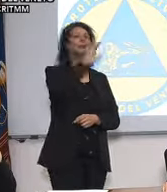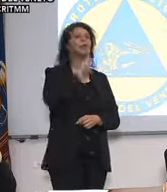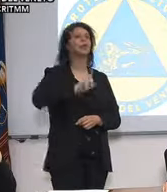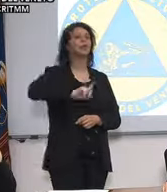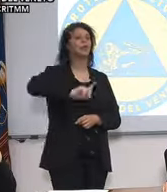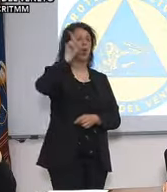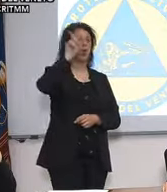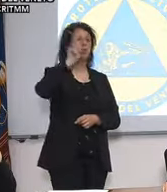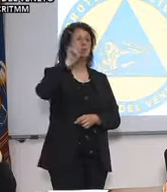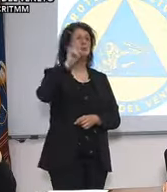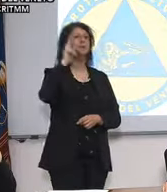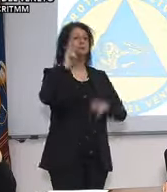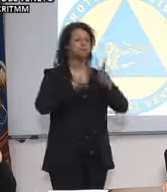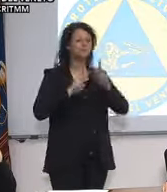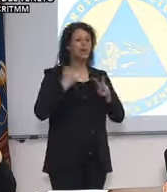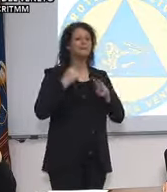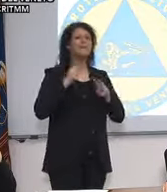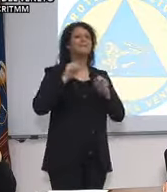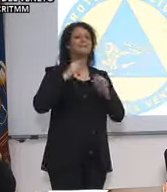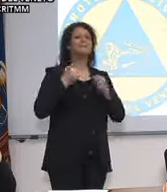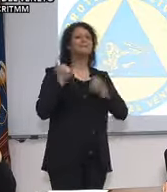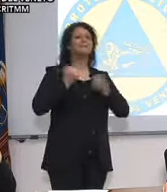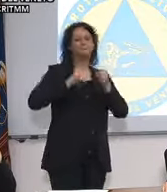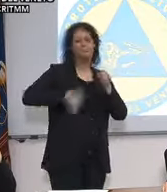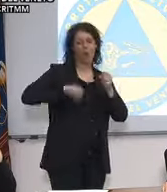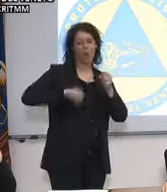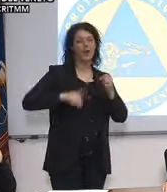correlazione fra smog e Covid e la domanda.